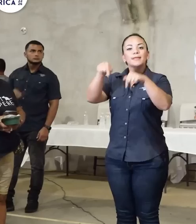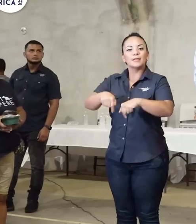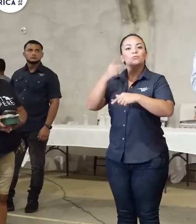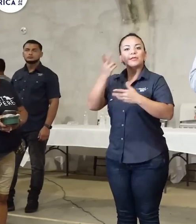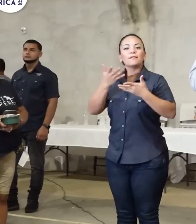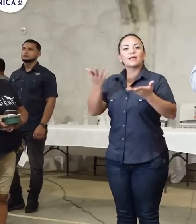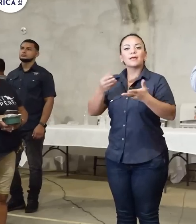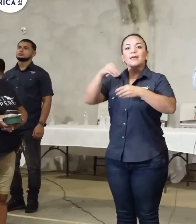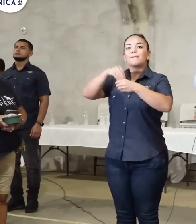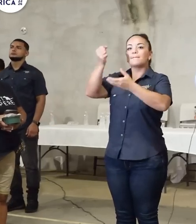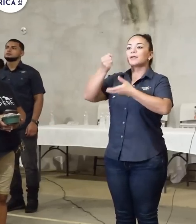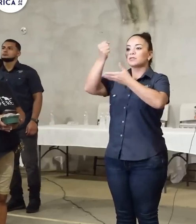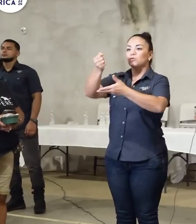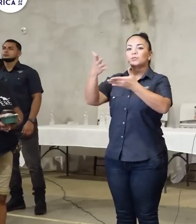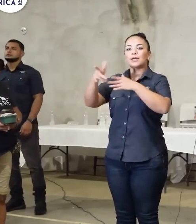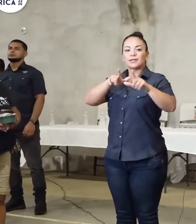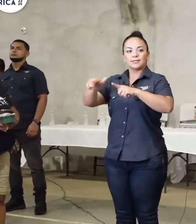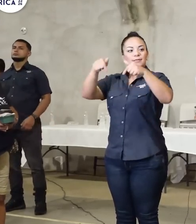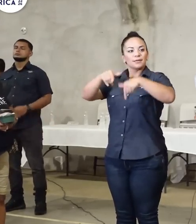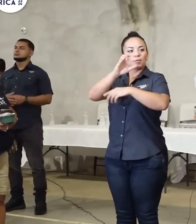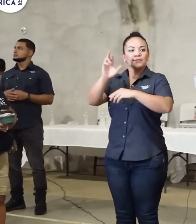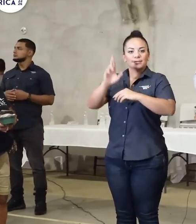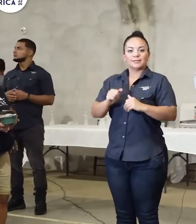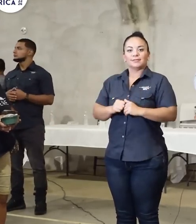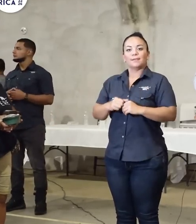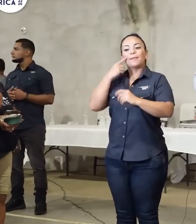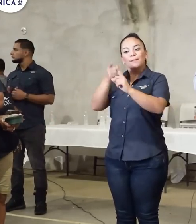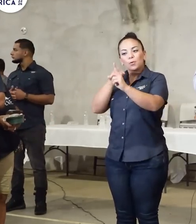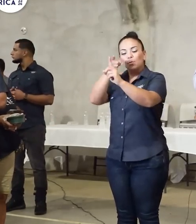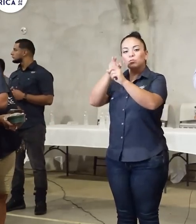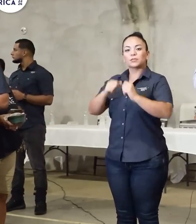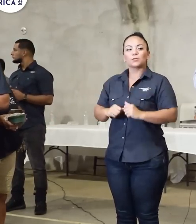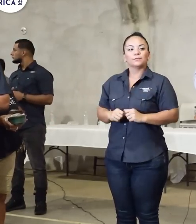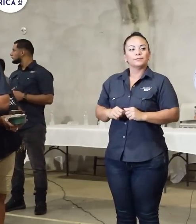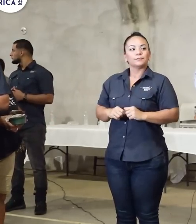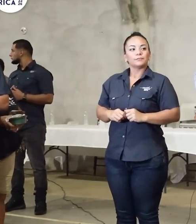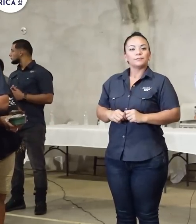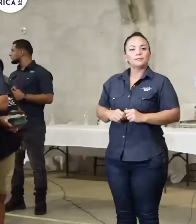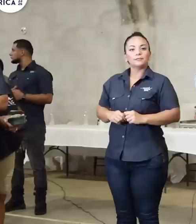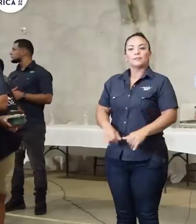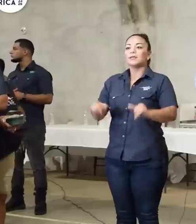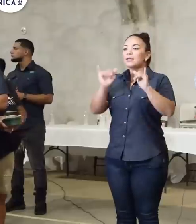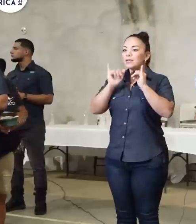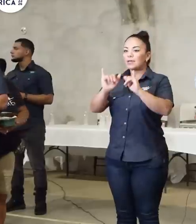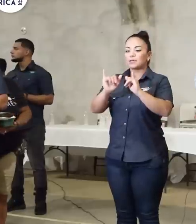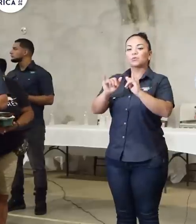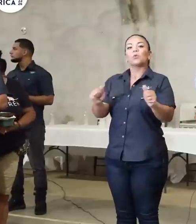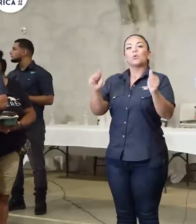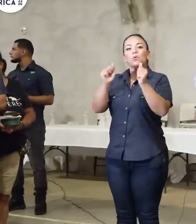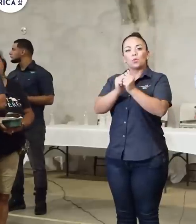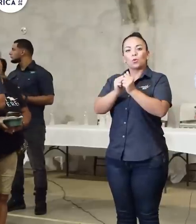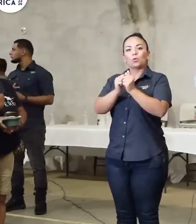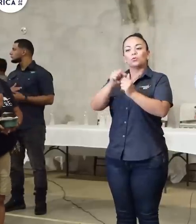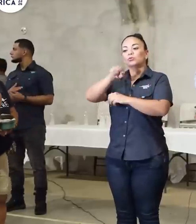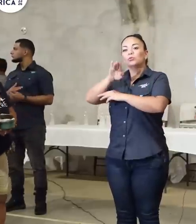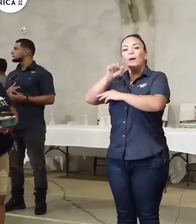la inversión que ya está hecha en Costa Rica para ese propósito, y con eso, junto con la